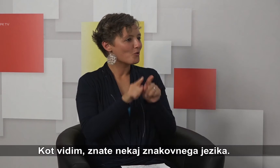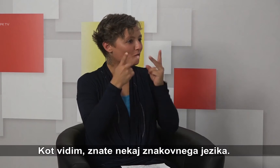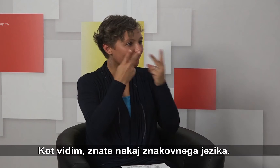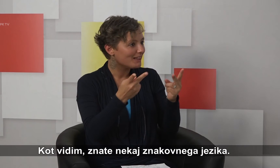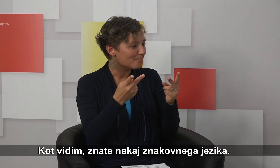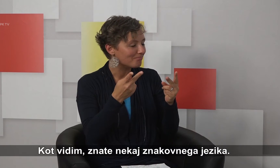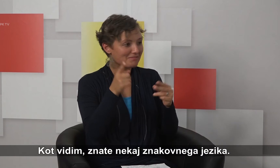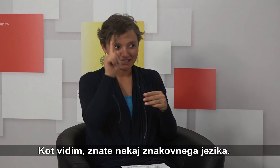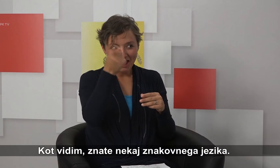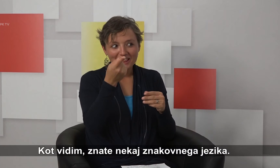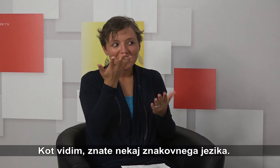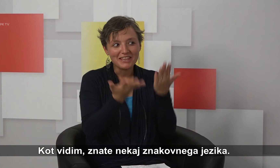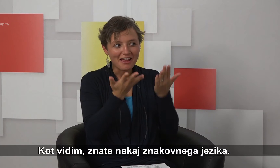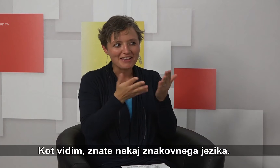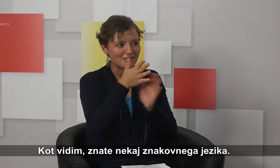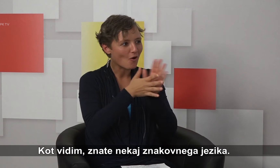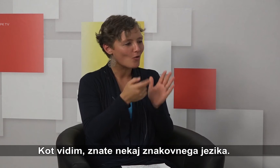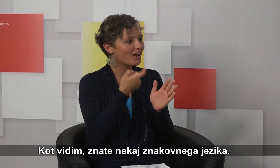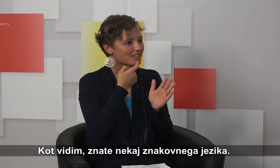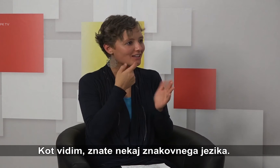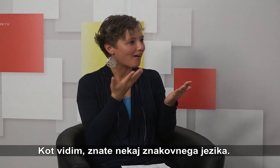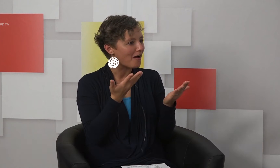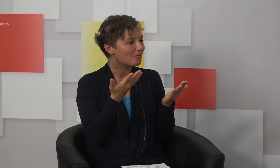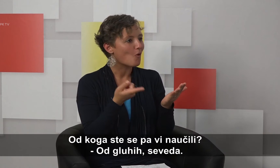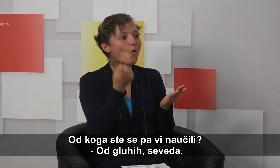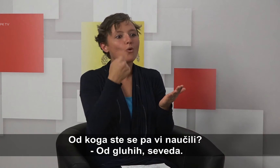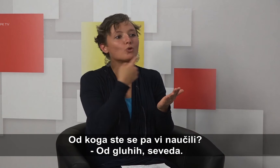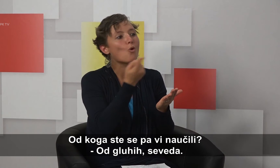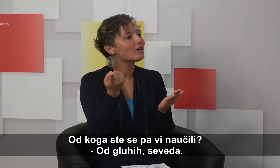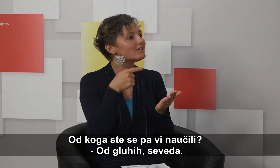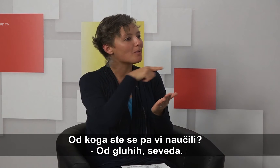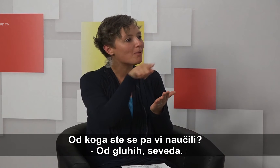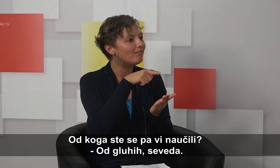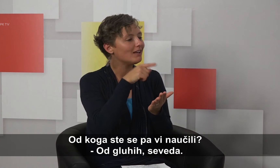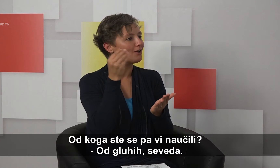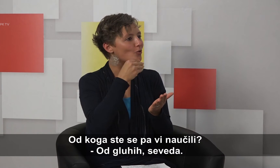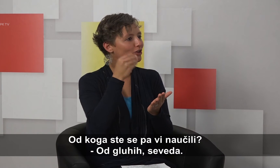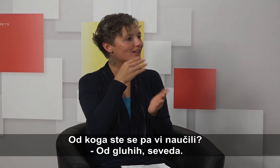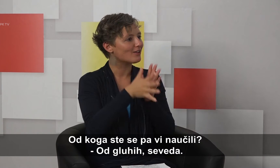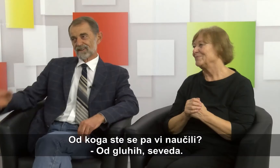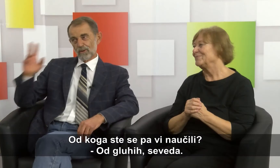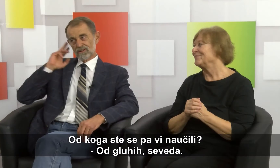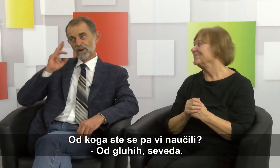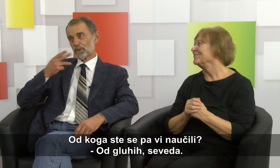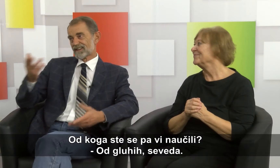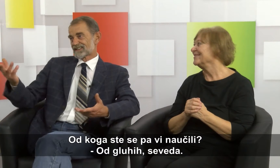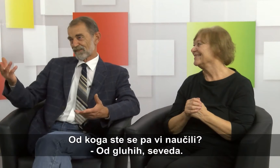Kot vidim, znate nekaj znakovnega jezika. Od koga ste te pa vi naučili znakovnega? Od gluhih